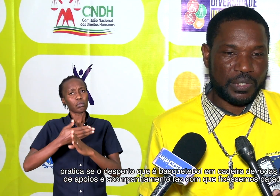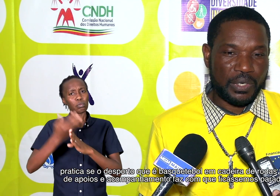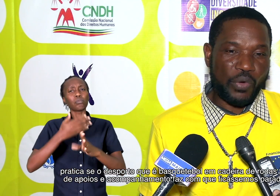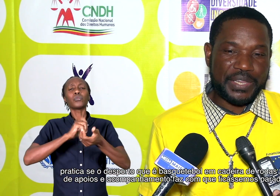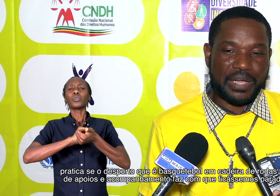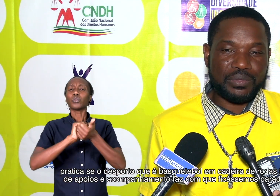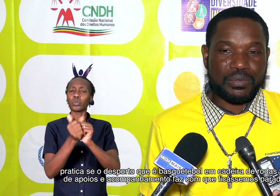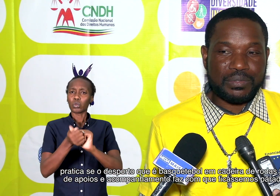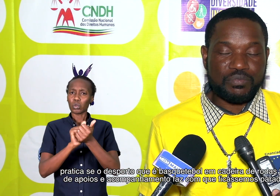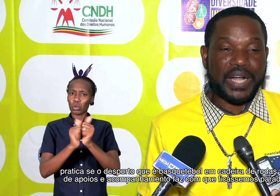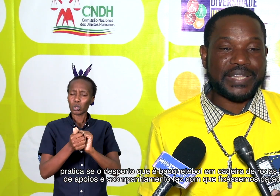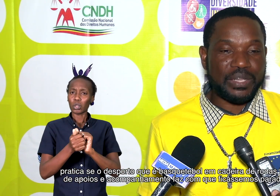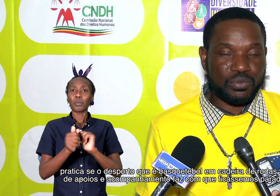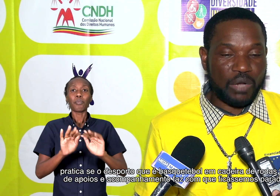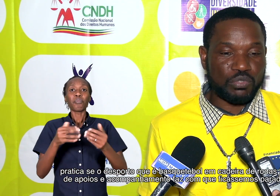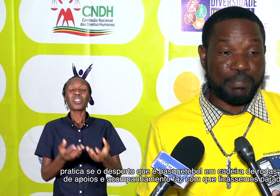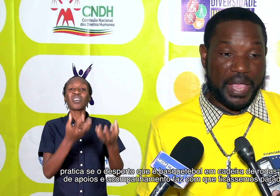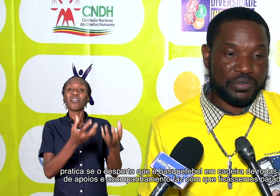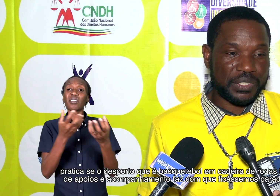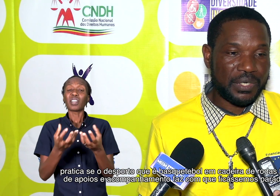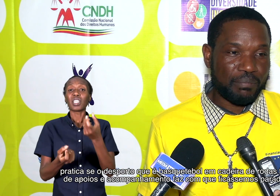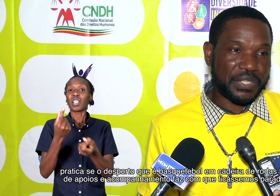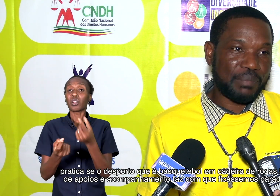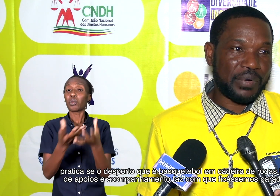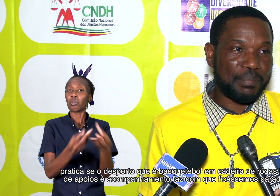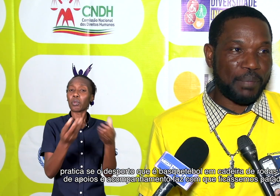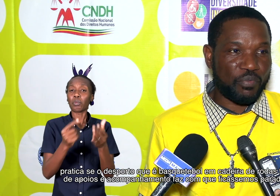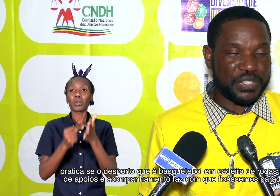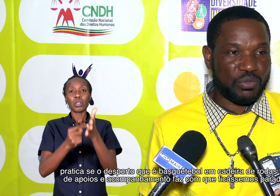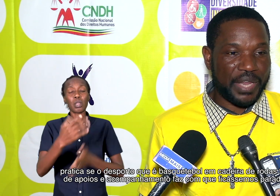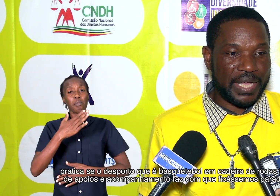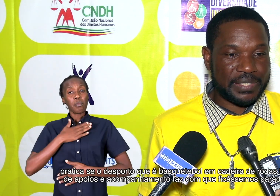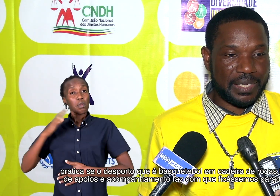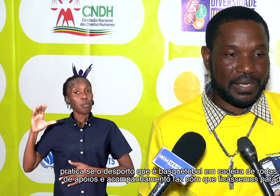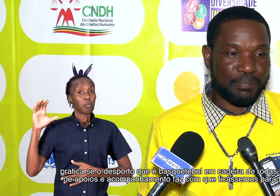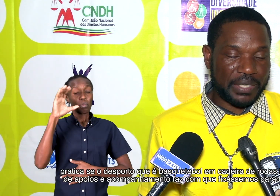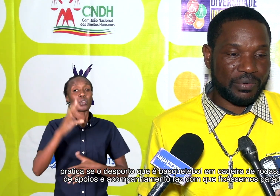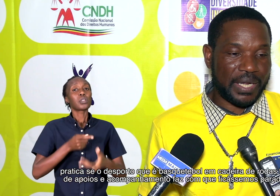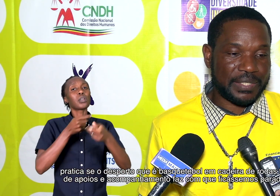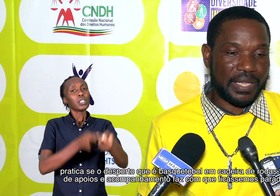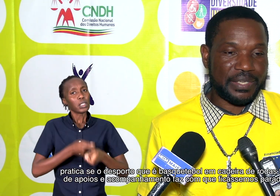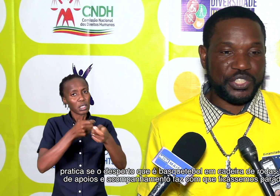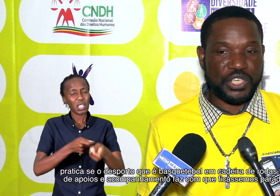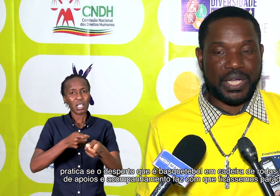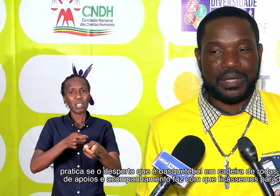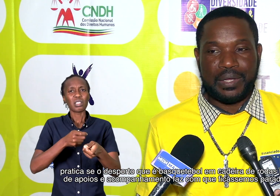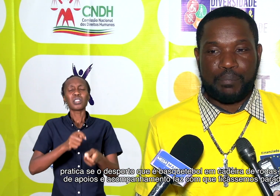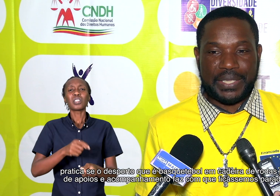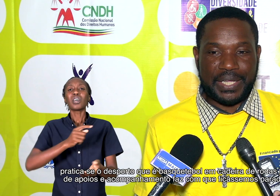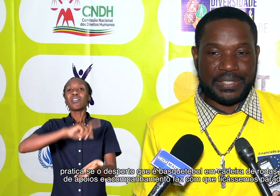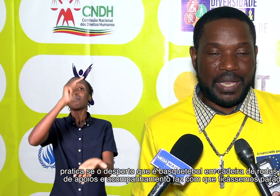desporto. No entanto, faltando de alguns meios, por exemplo, na minha província do Niassa, em particular a cidade de